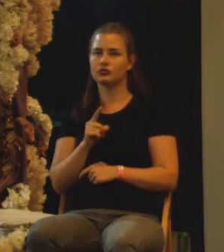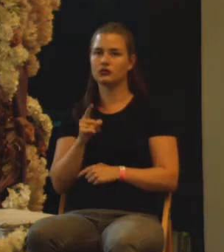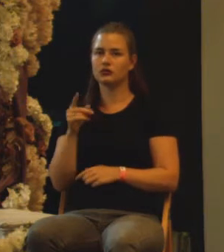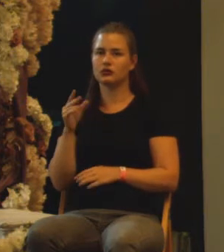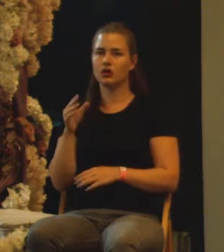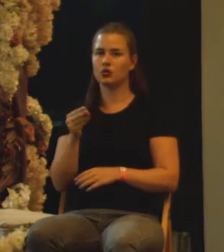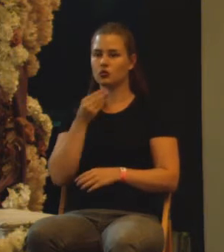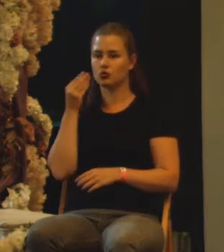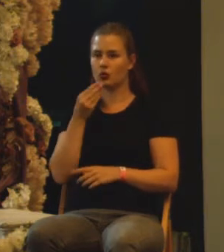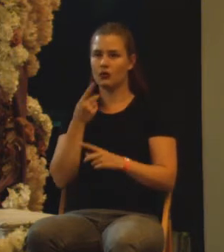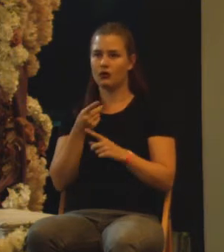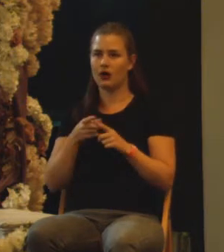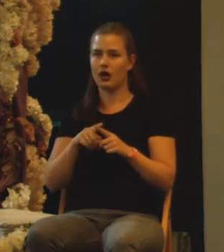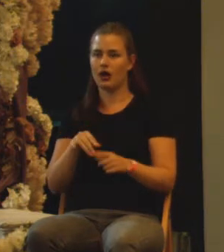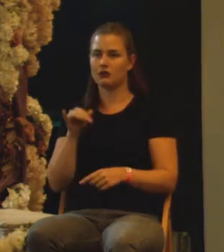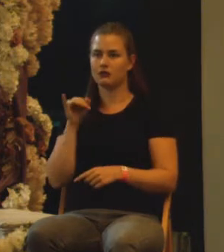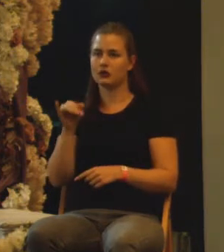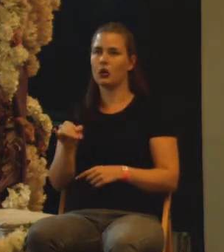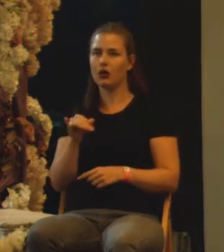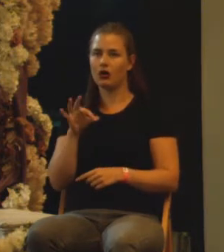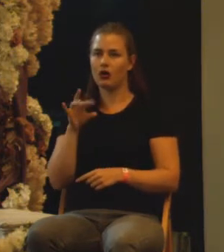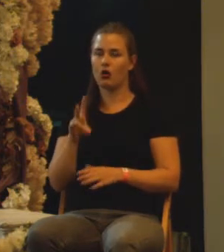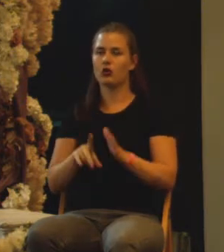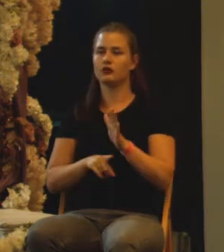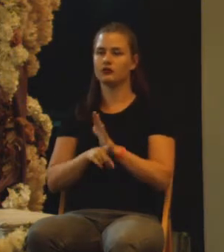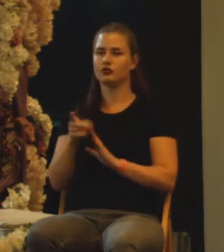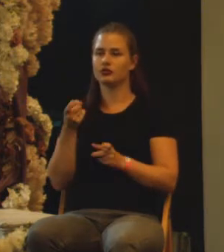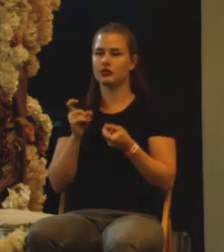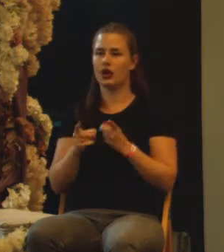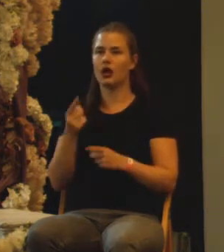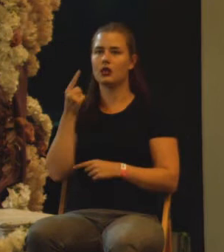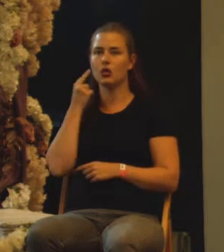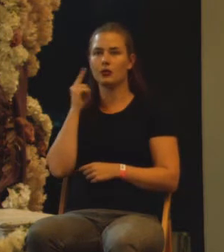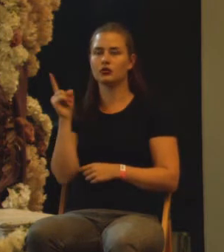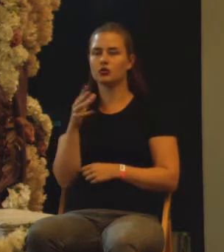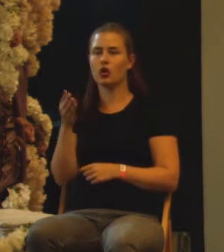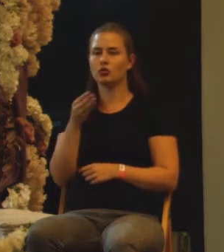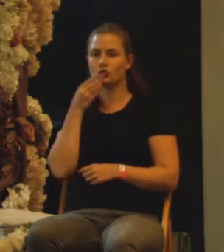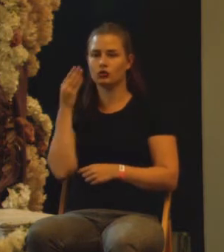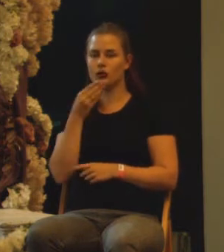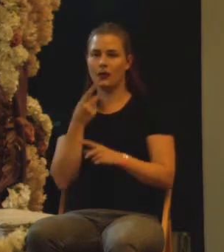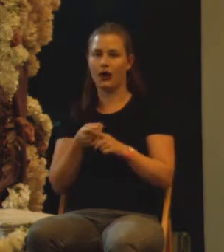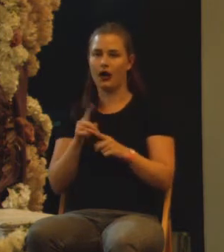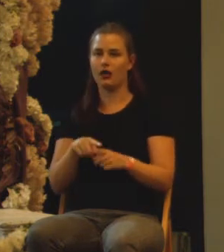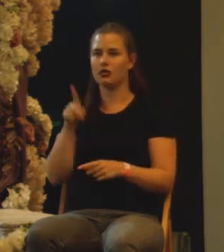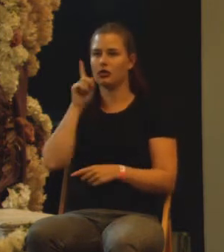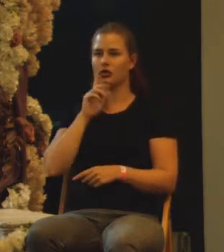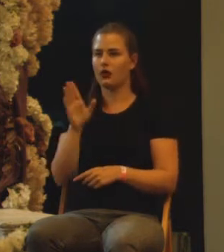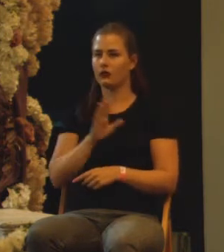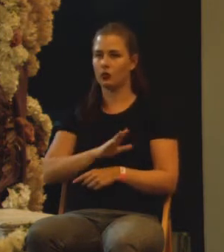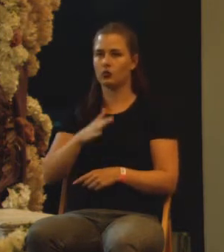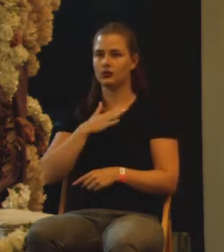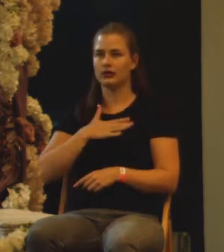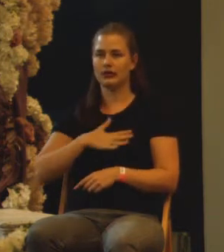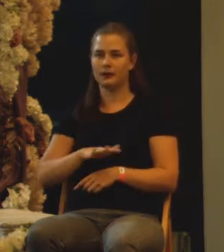суп — это плохо. Он начинает реально думать, что суп — это невкусно,